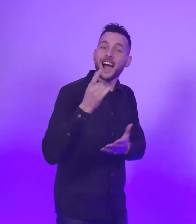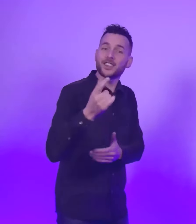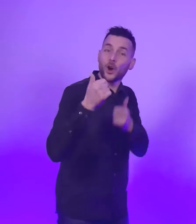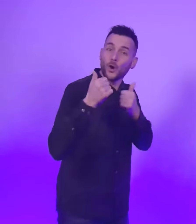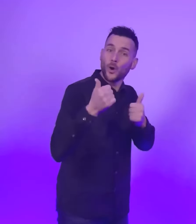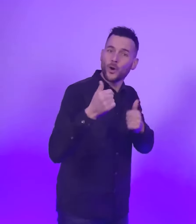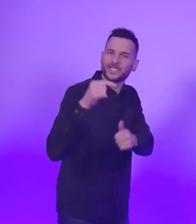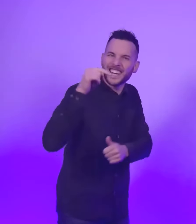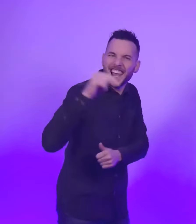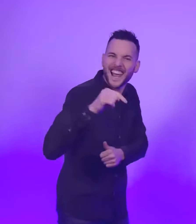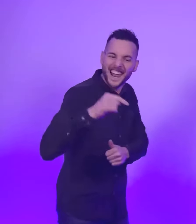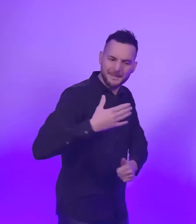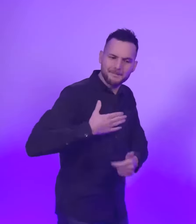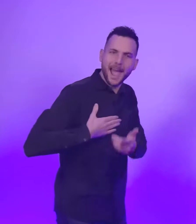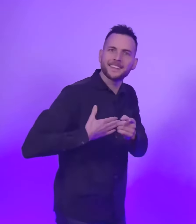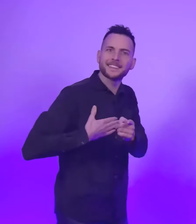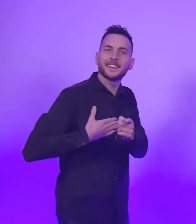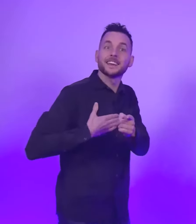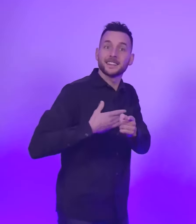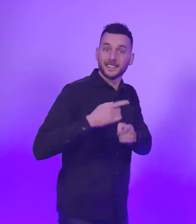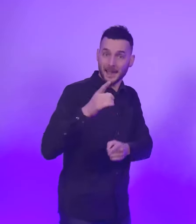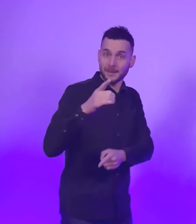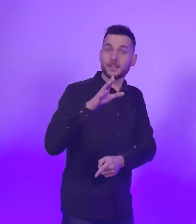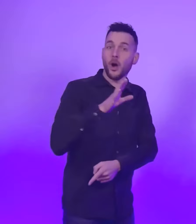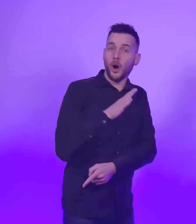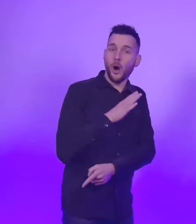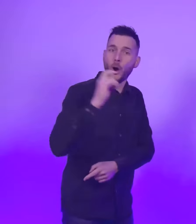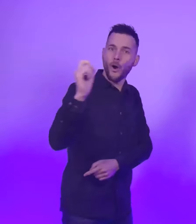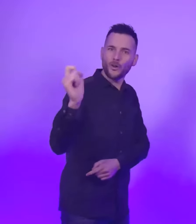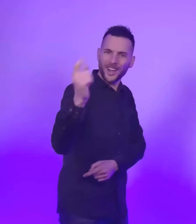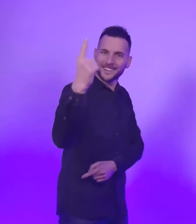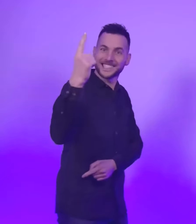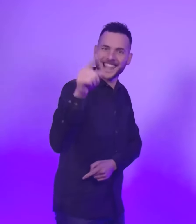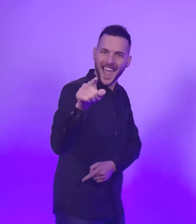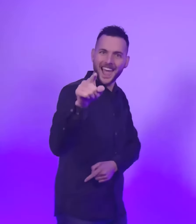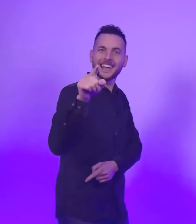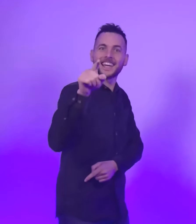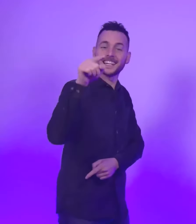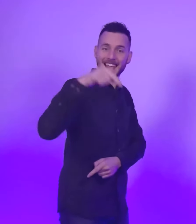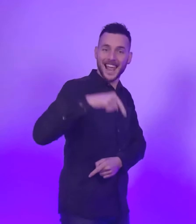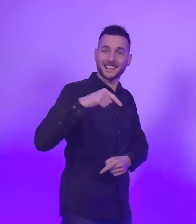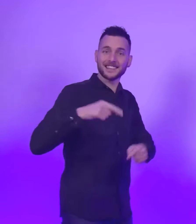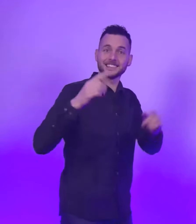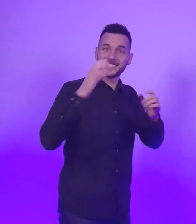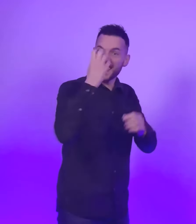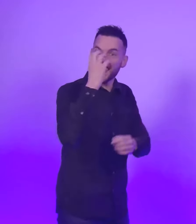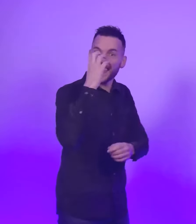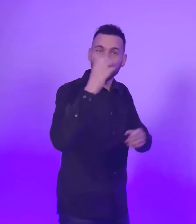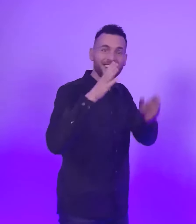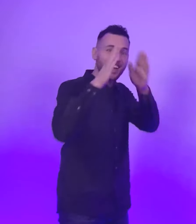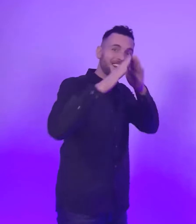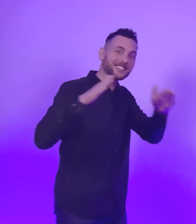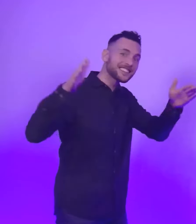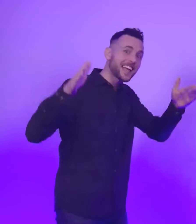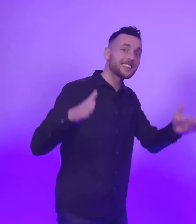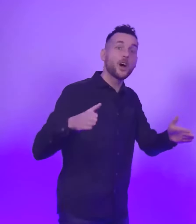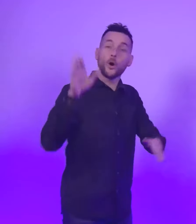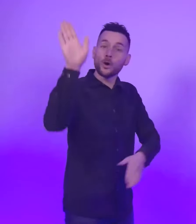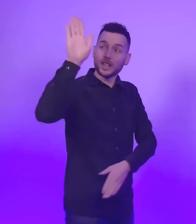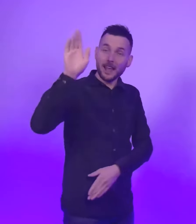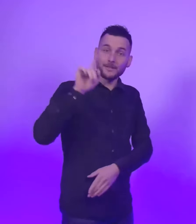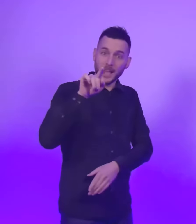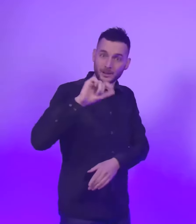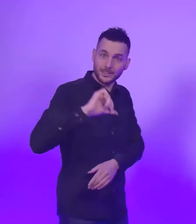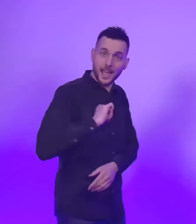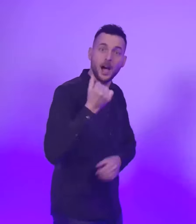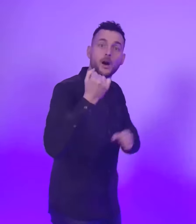waar je goed in bent. Jij bent ook een ster in deze circus tent. God